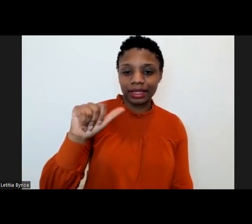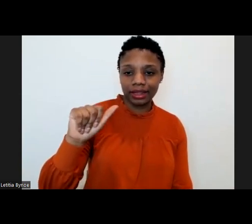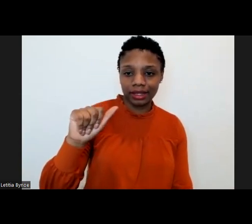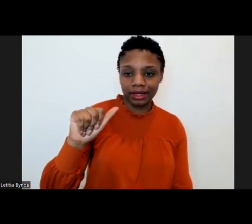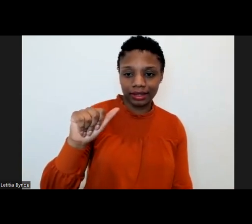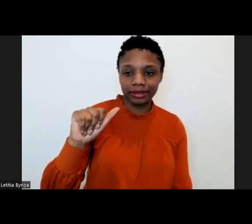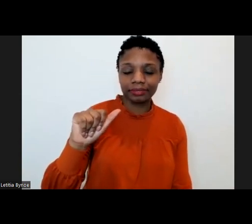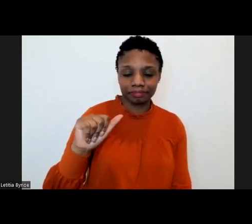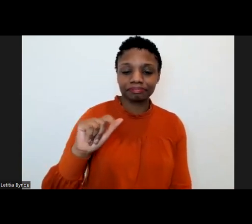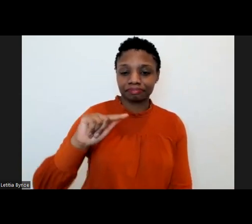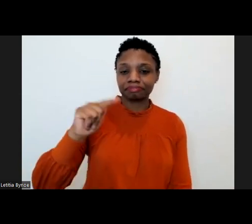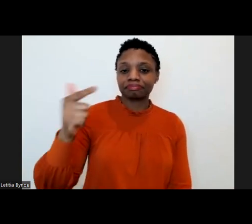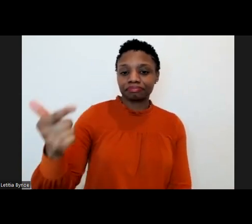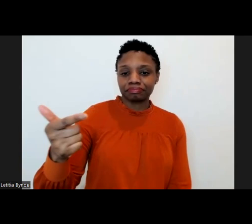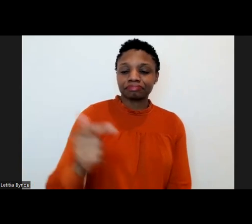kalila